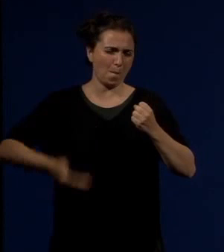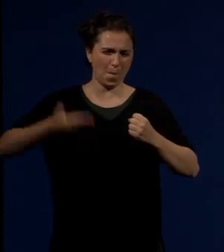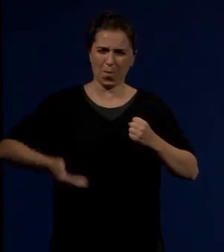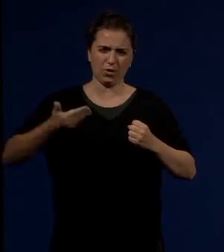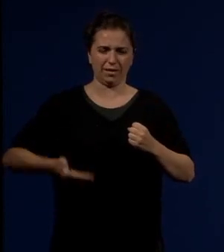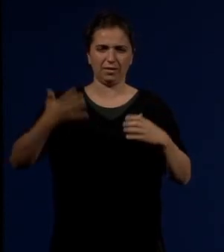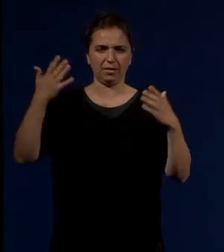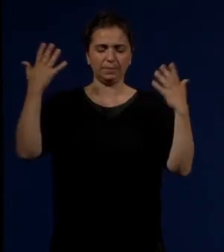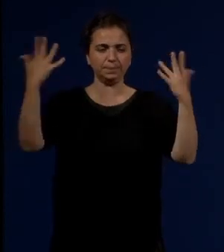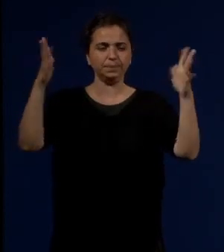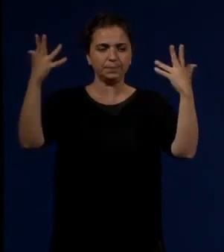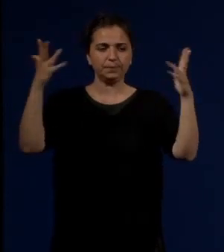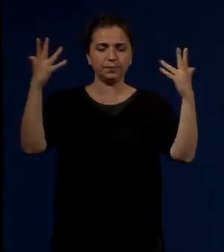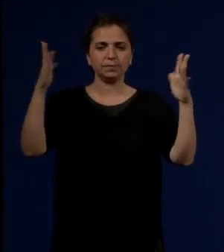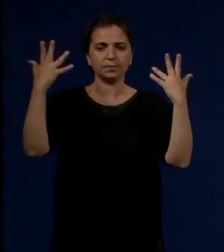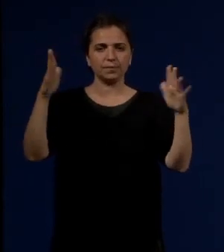39